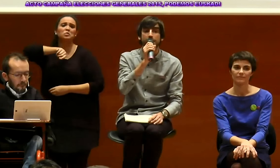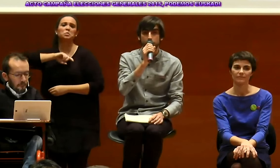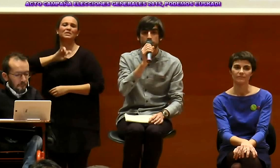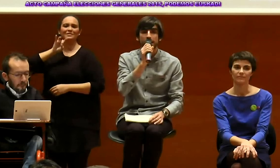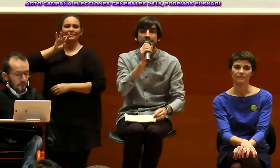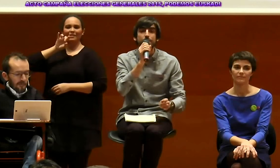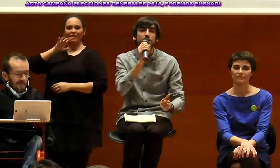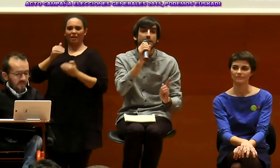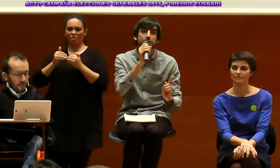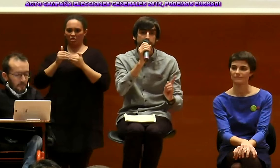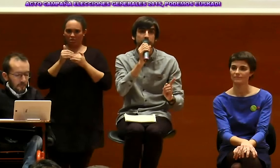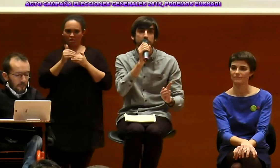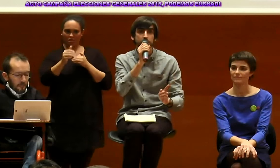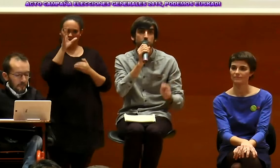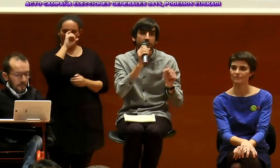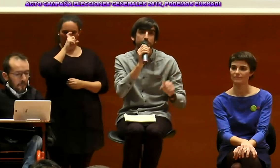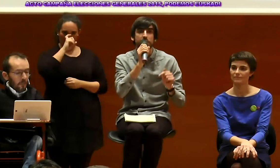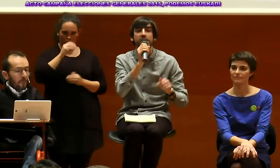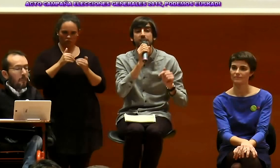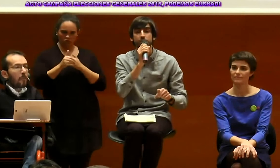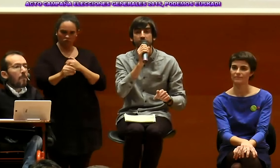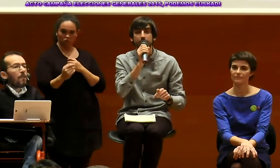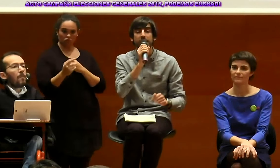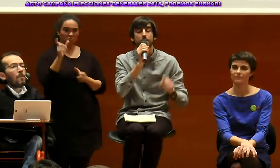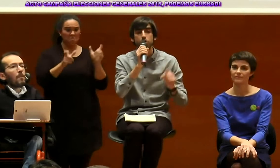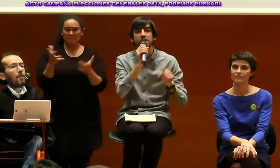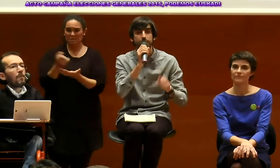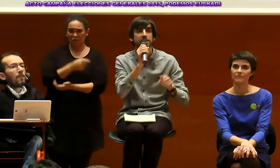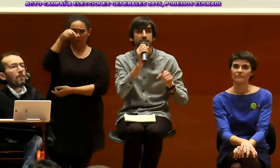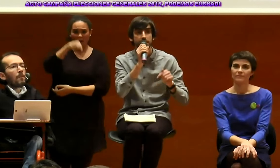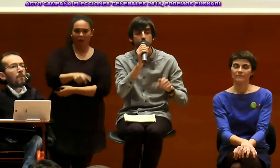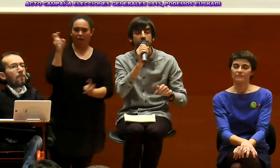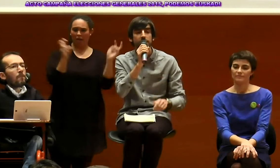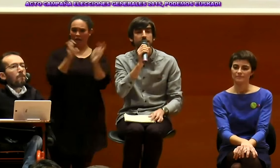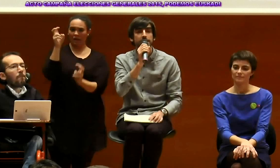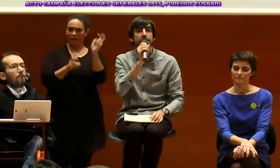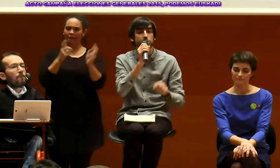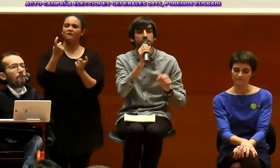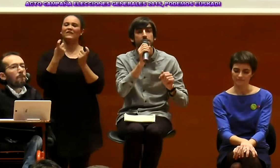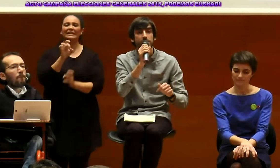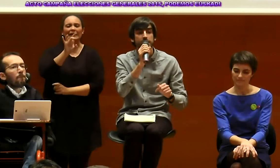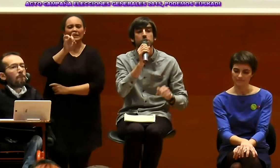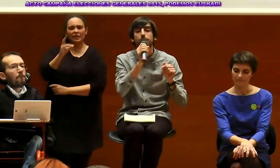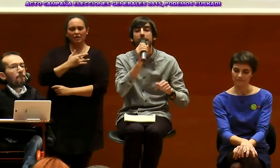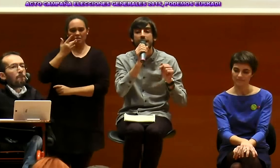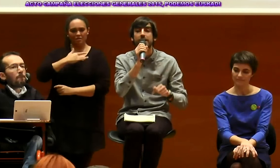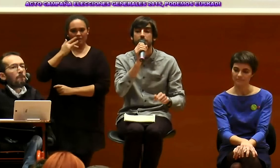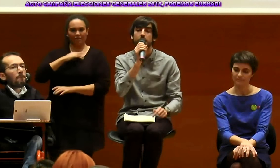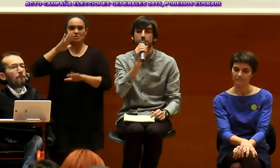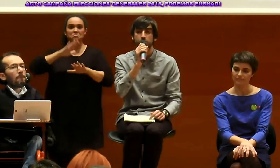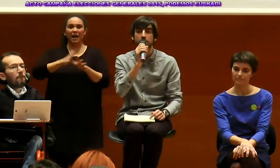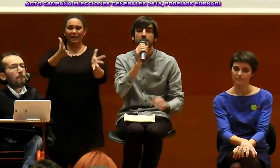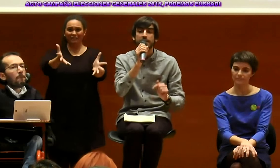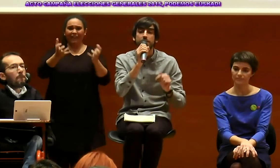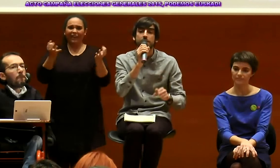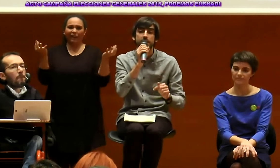15 años. Tenemos 15 días, todas las personas que estamos aquí, para que muchas más se den cuenta de que esos 15 días son para ganar 15